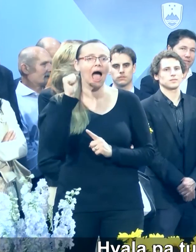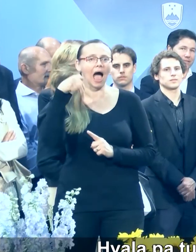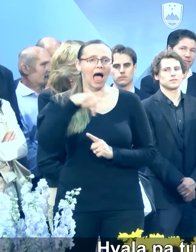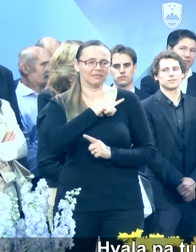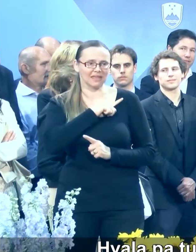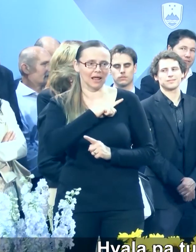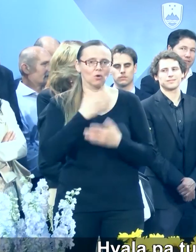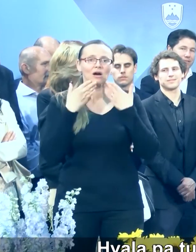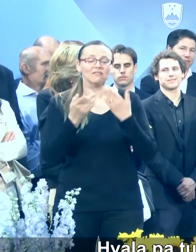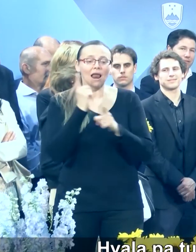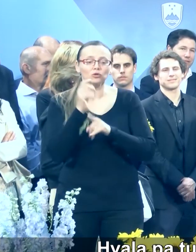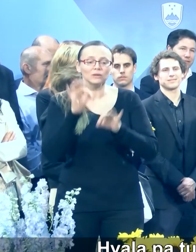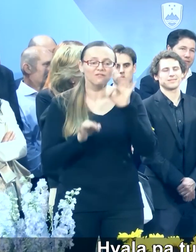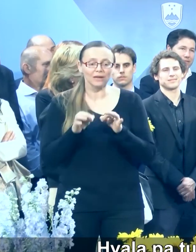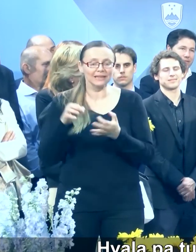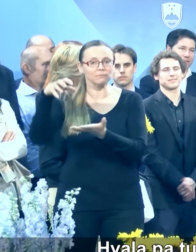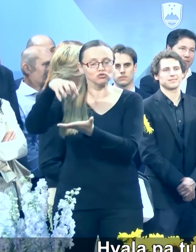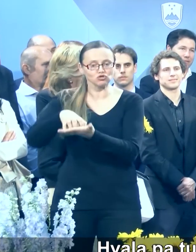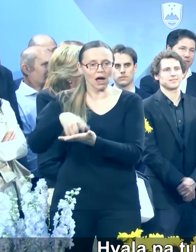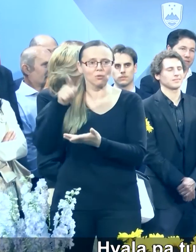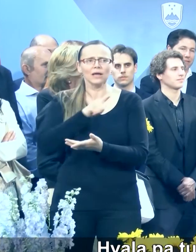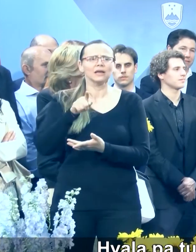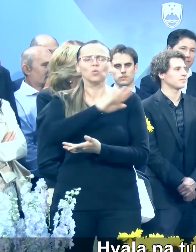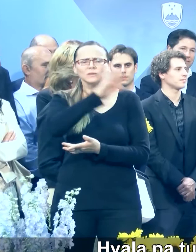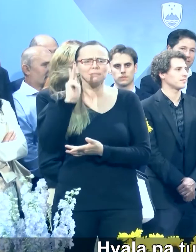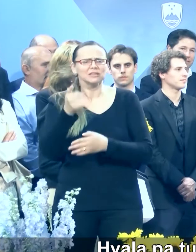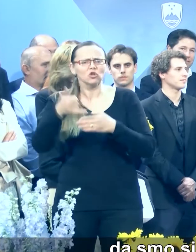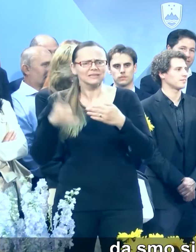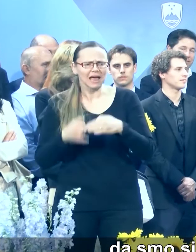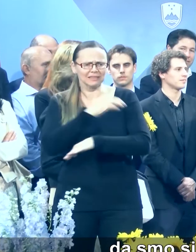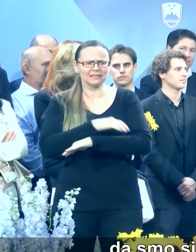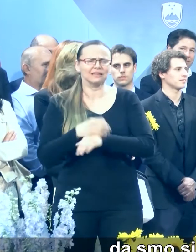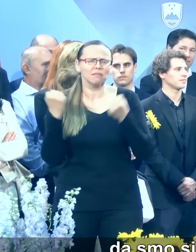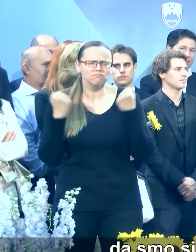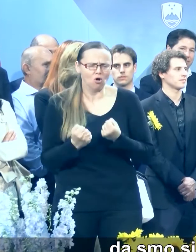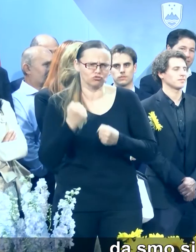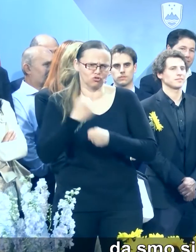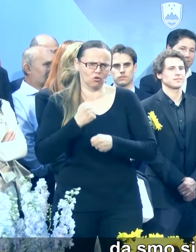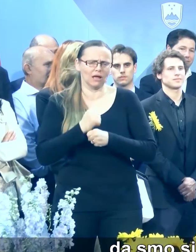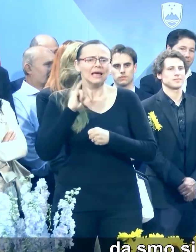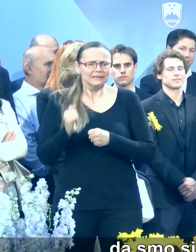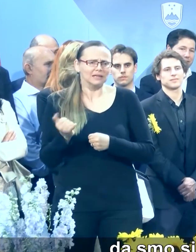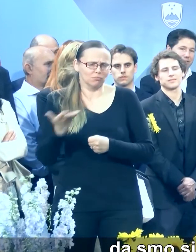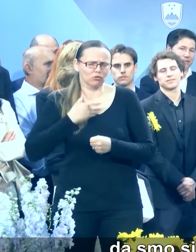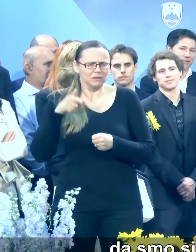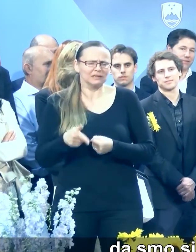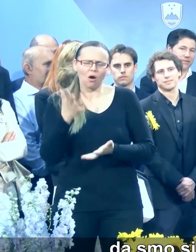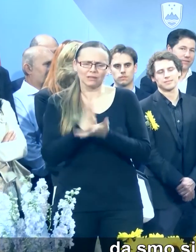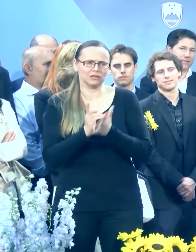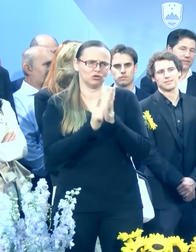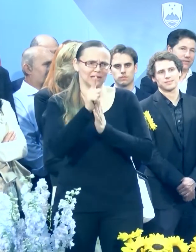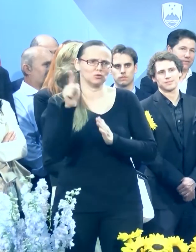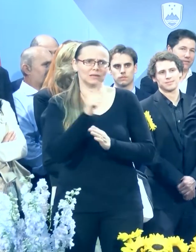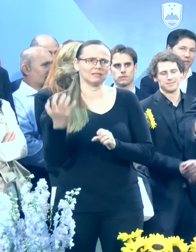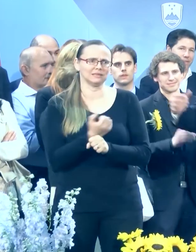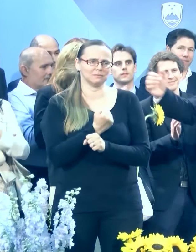Hvala pa tudi volilnemu štabu in vsem, ki so zadnje tedne močno garali, da smo prigarali ta odličen rezultat in